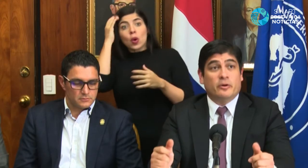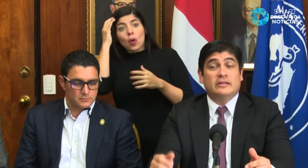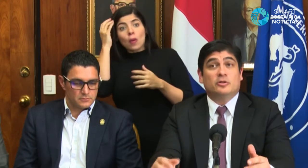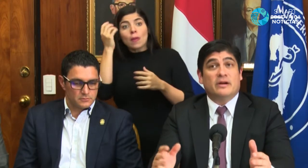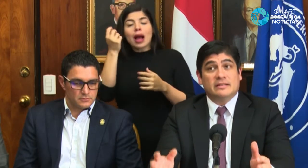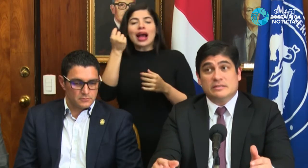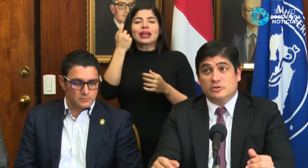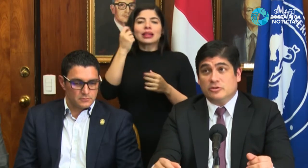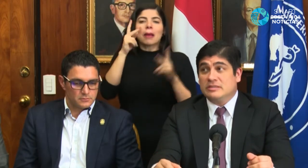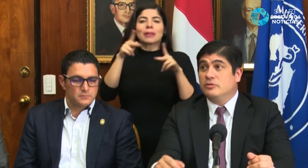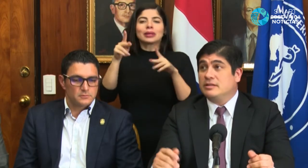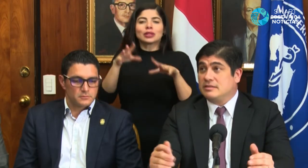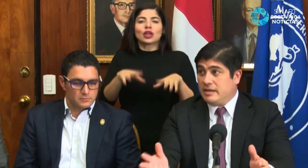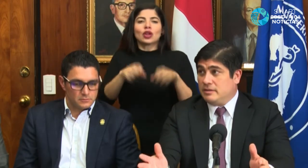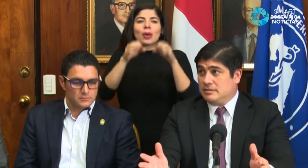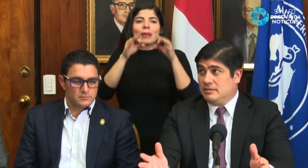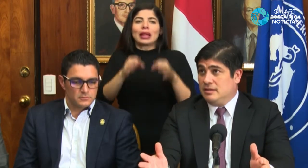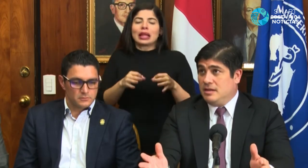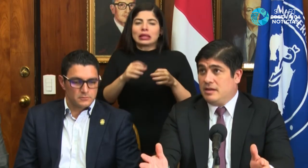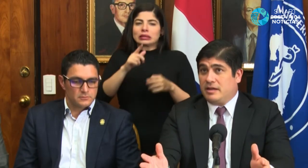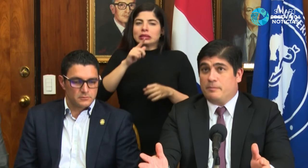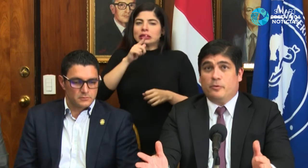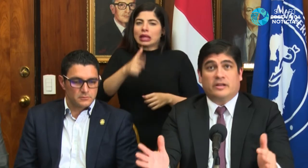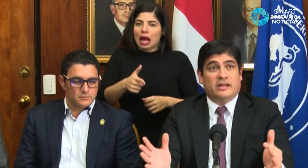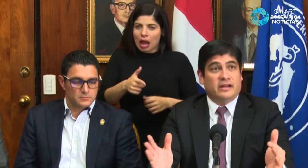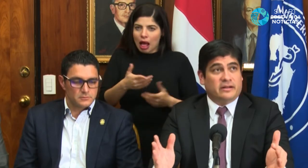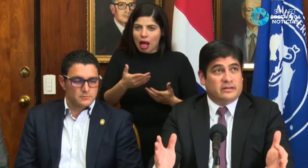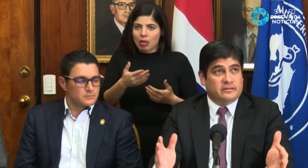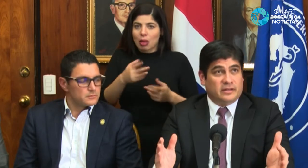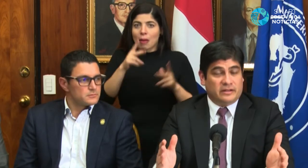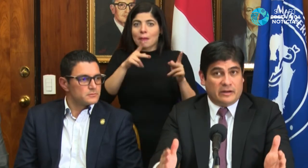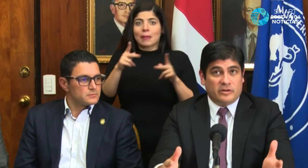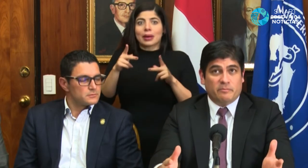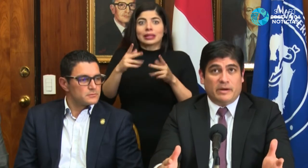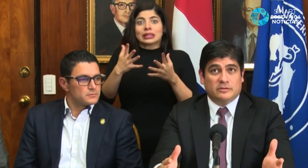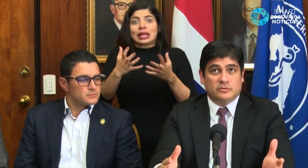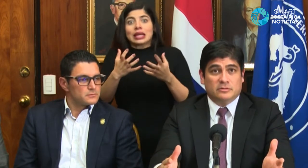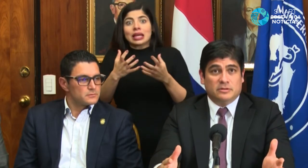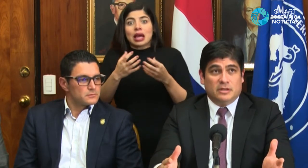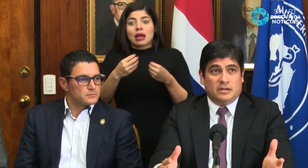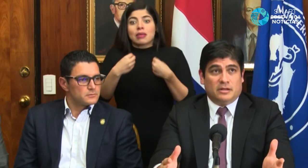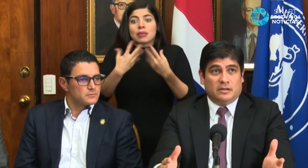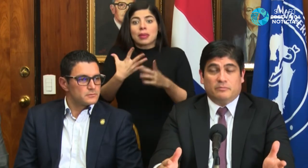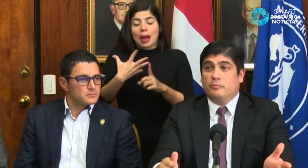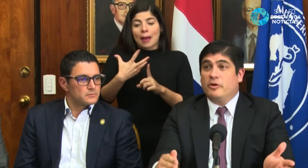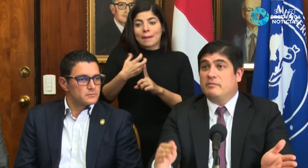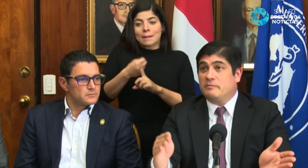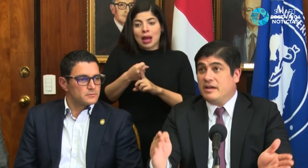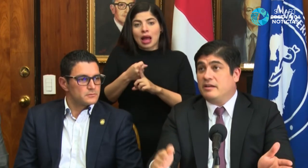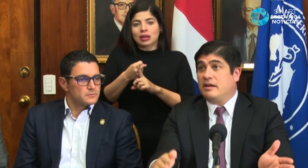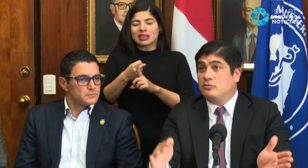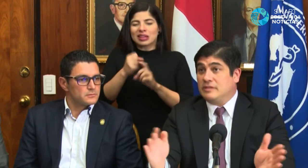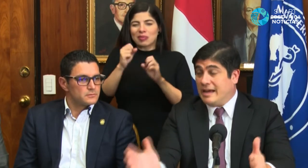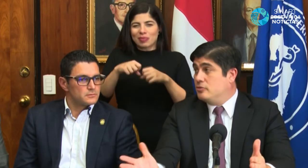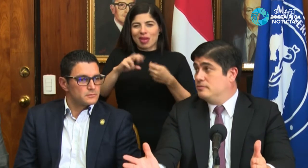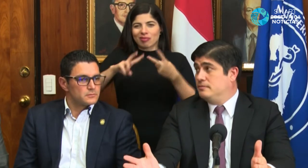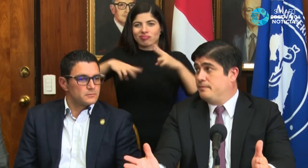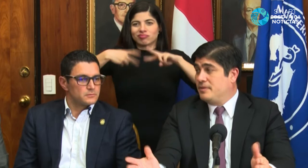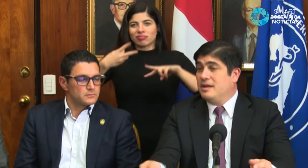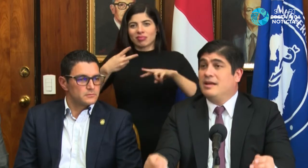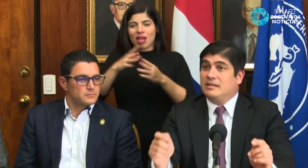se pueden tomar decisiones muy extremas, que por querer generar un impacto, puede más bien generar un